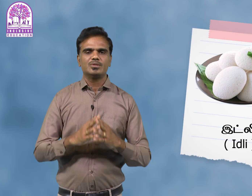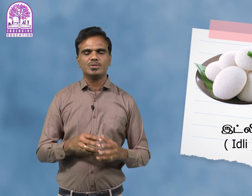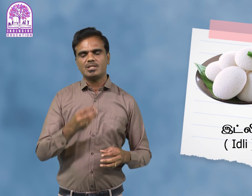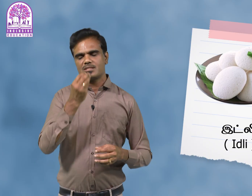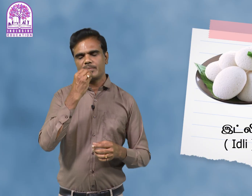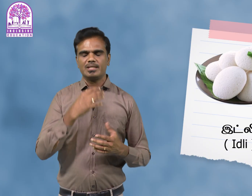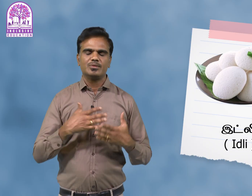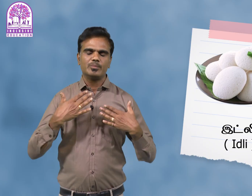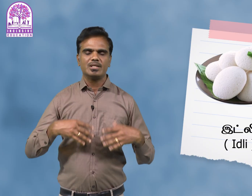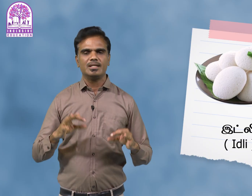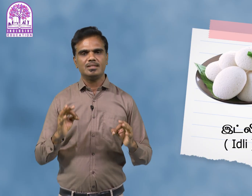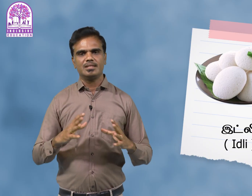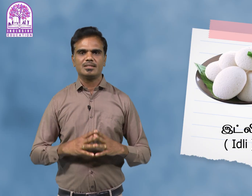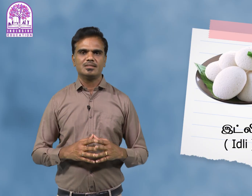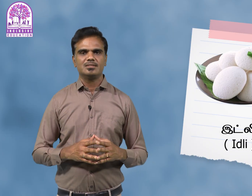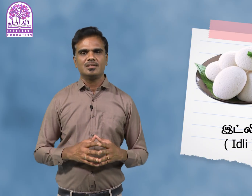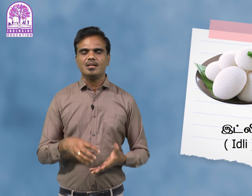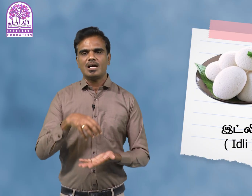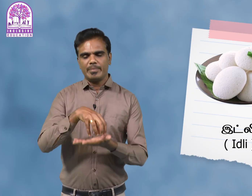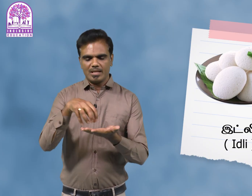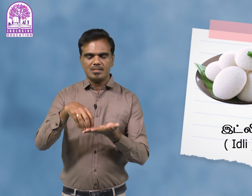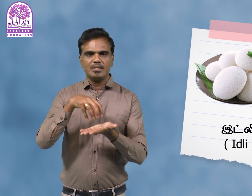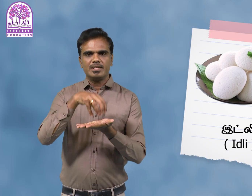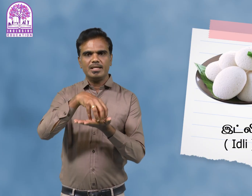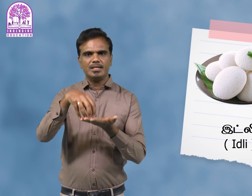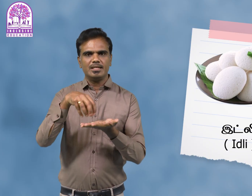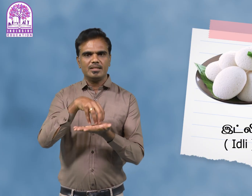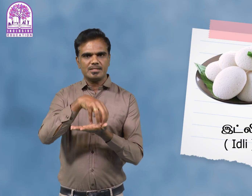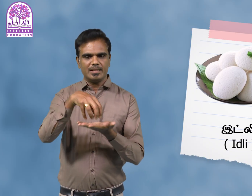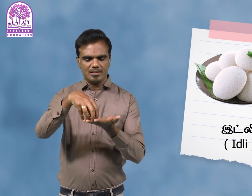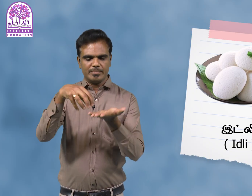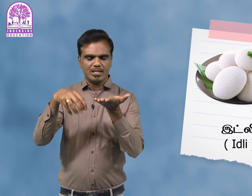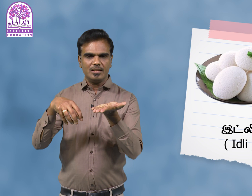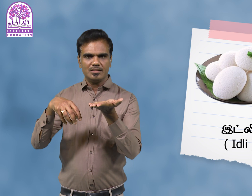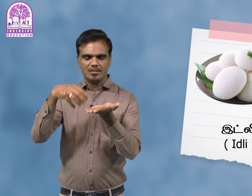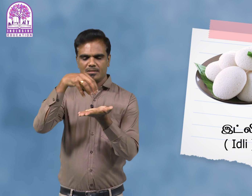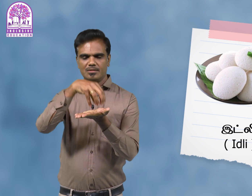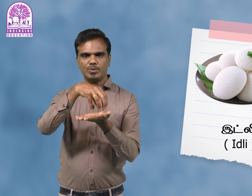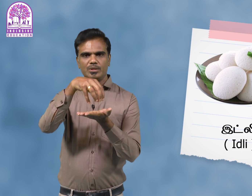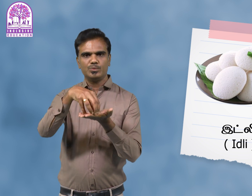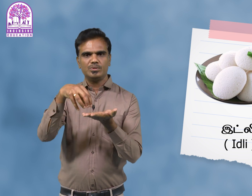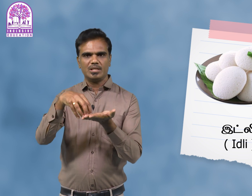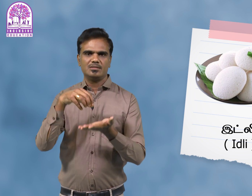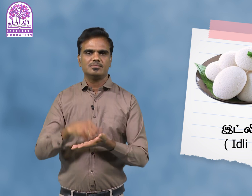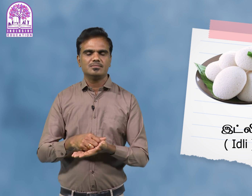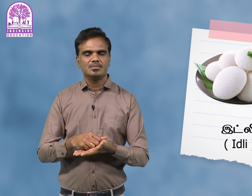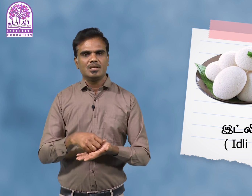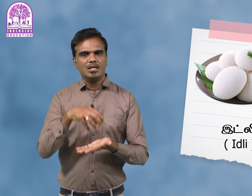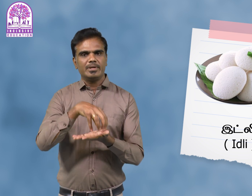இருந்தது, நான் சாப்பிட்டேன், உடம்புக்கு ஹெல்த்தி எனக்கு. அப்போ நீங்கள் என்ன செய்வாங்க, இட்லிக்கு இதான் சைன். இங்கே பாருங்கள், 1 2 3 இப்படி